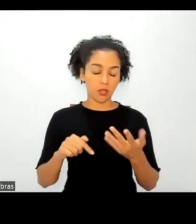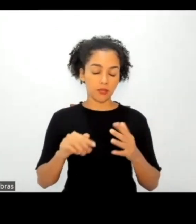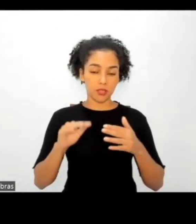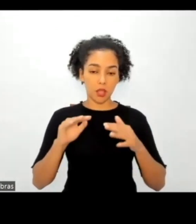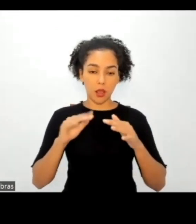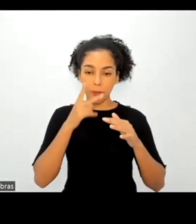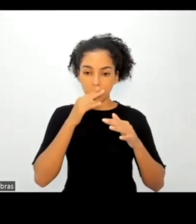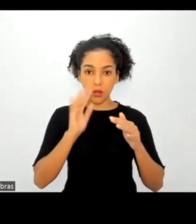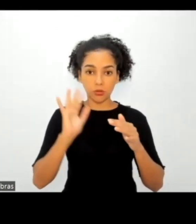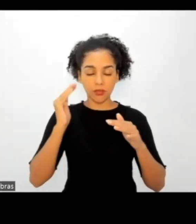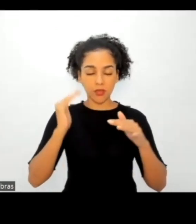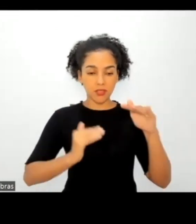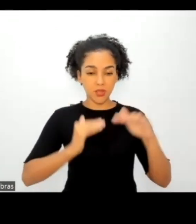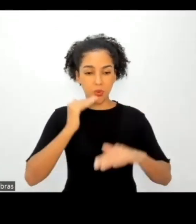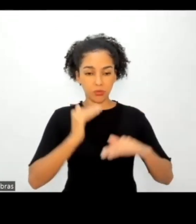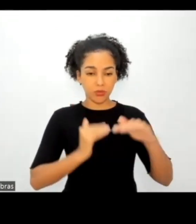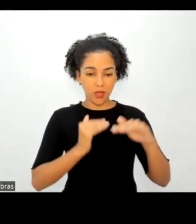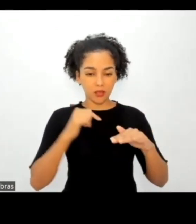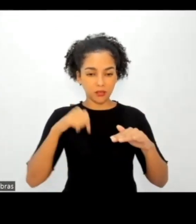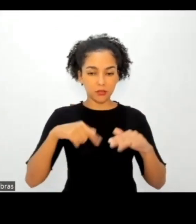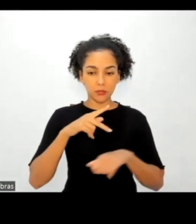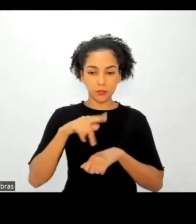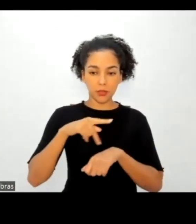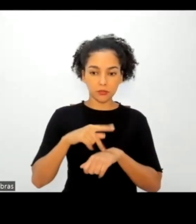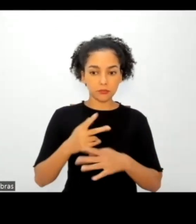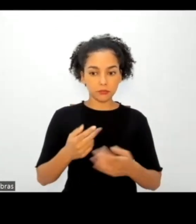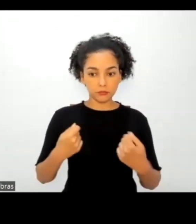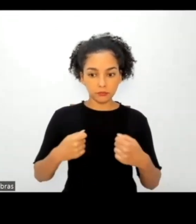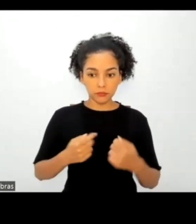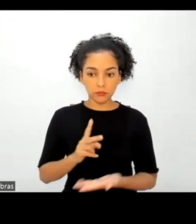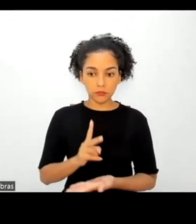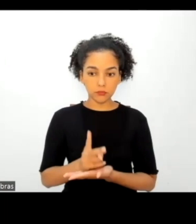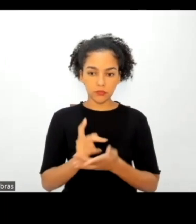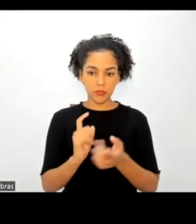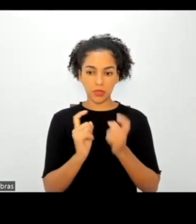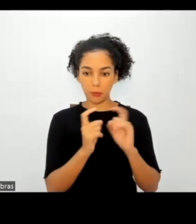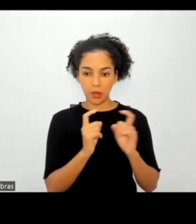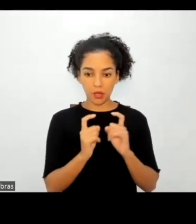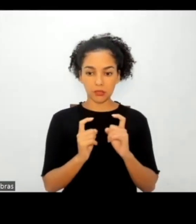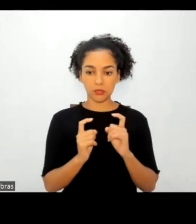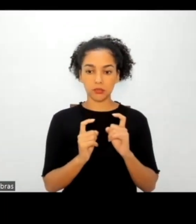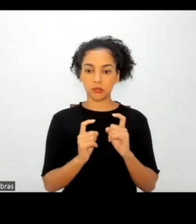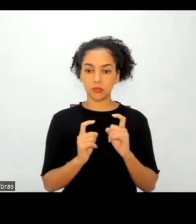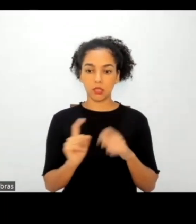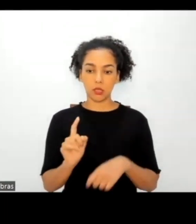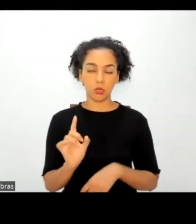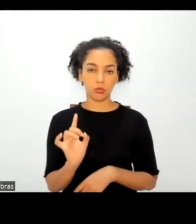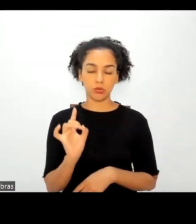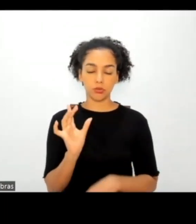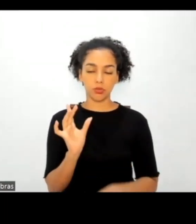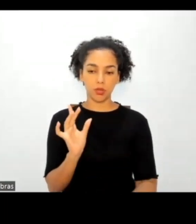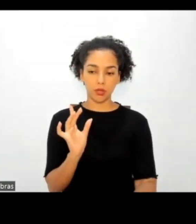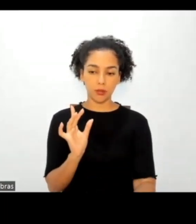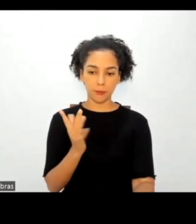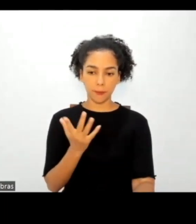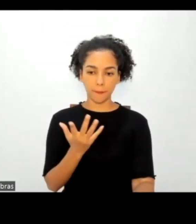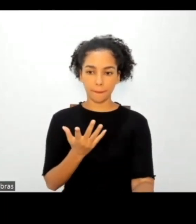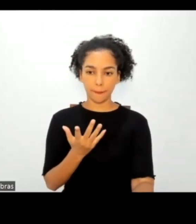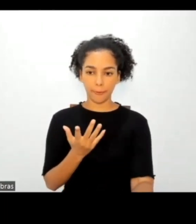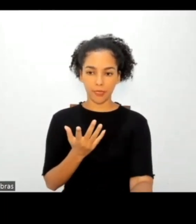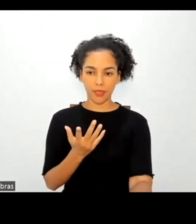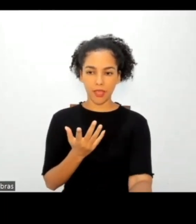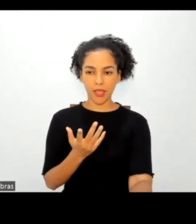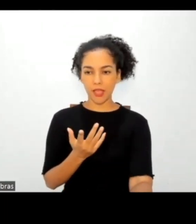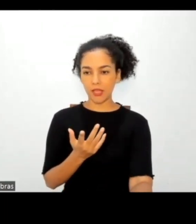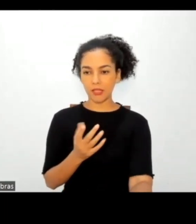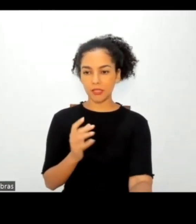é fundamental, né, que a gente continue avançando em debates, em ações, não só, né, em datas,